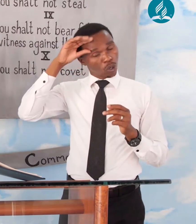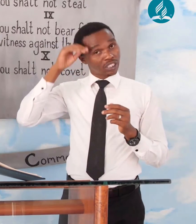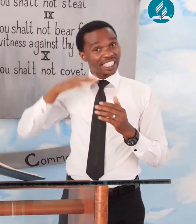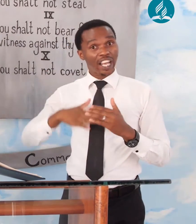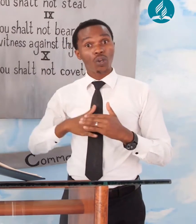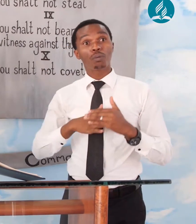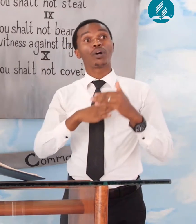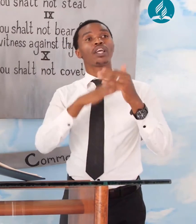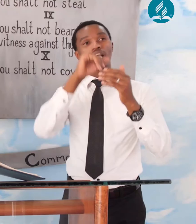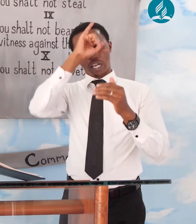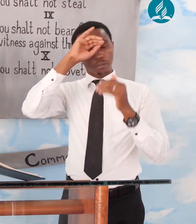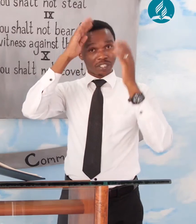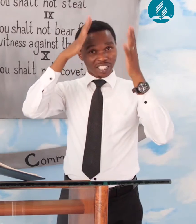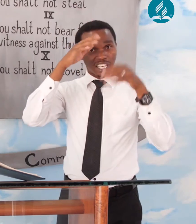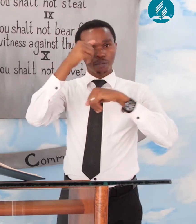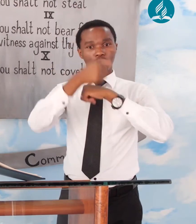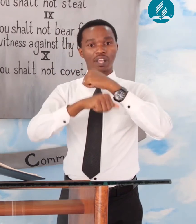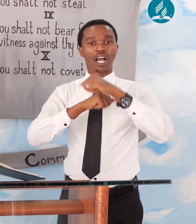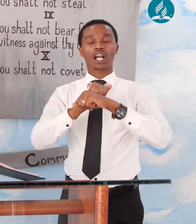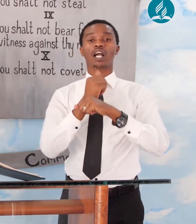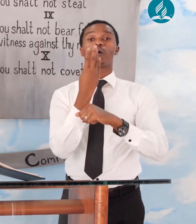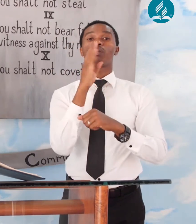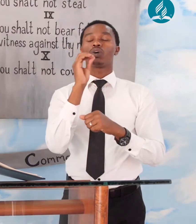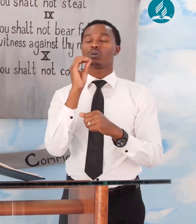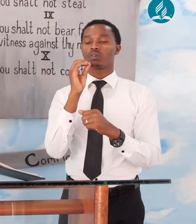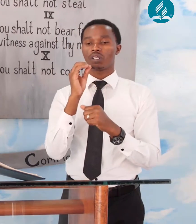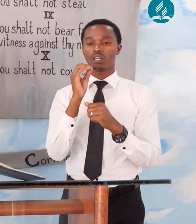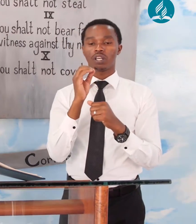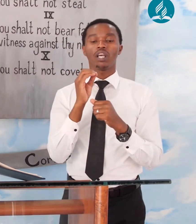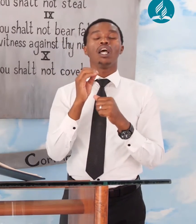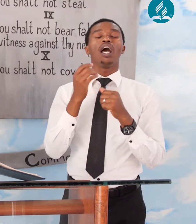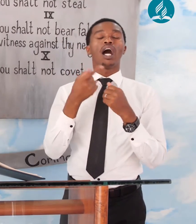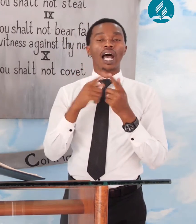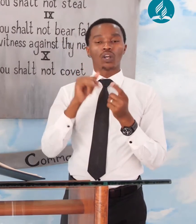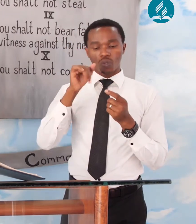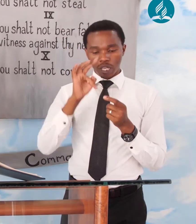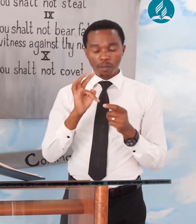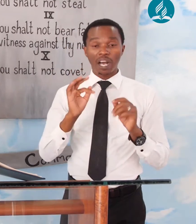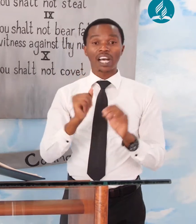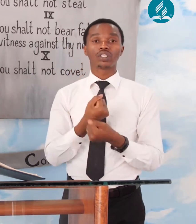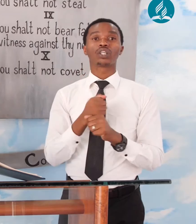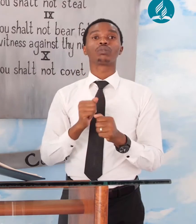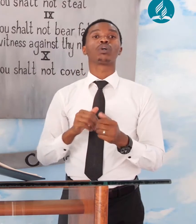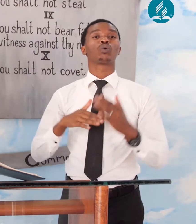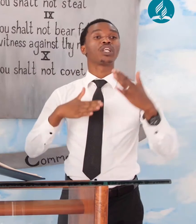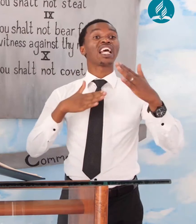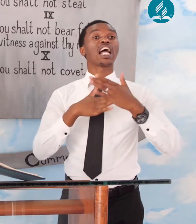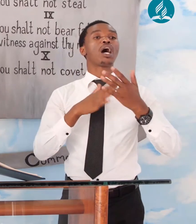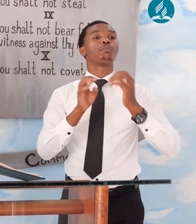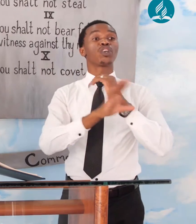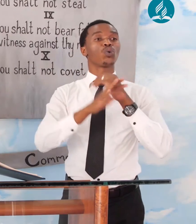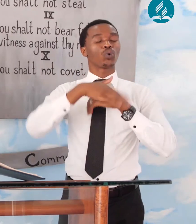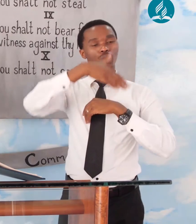40 kubona adashobora kwambuka ngo yinjira muri icyo gihugu ni ibintu